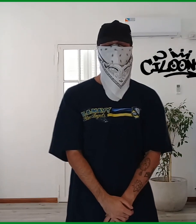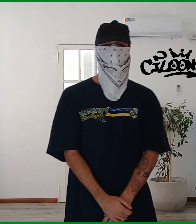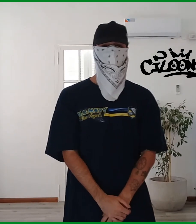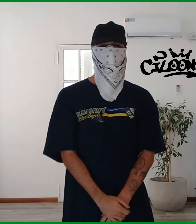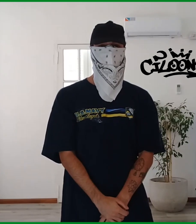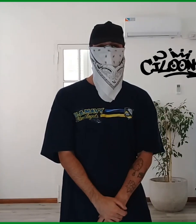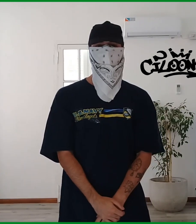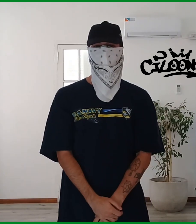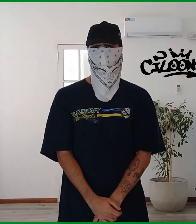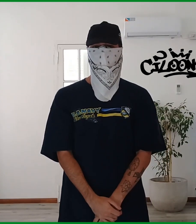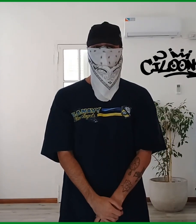como tag.